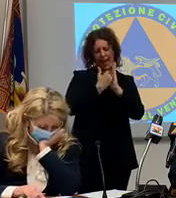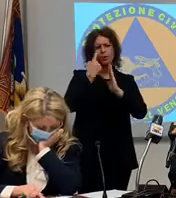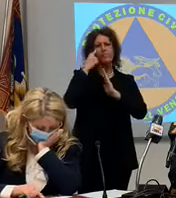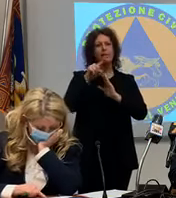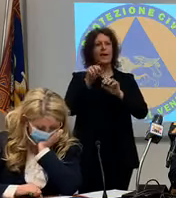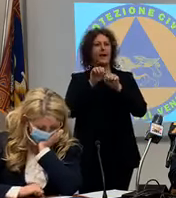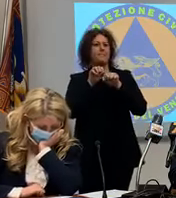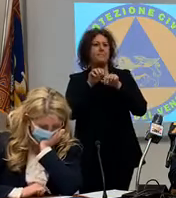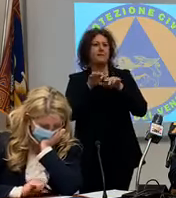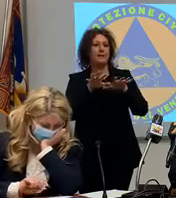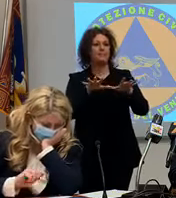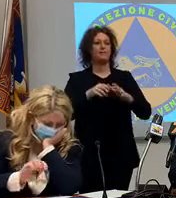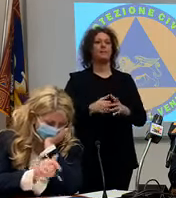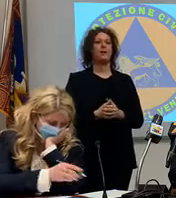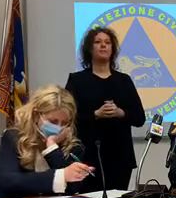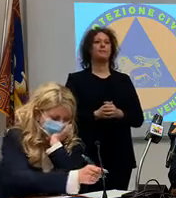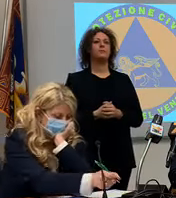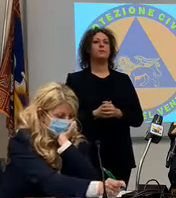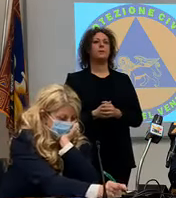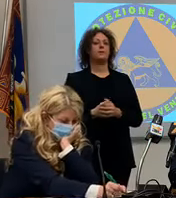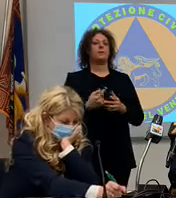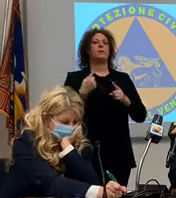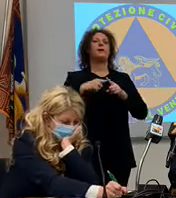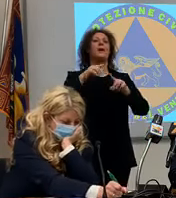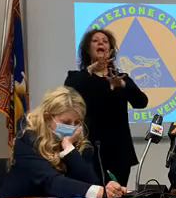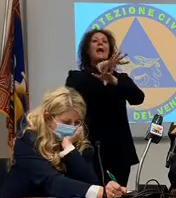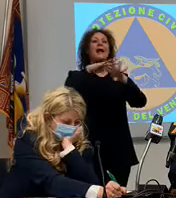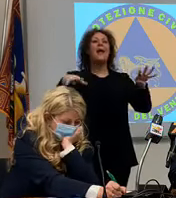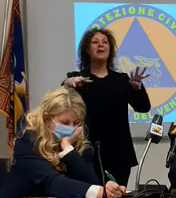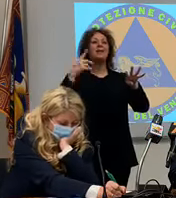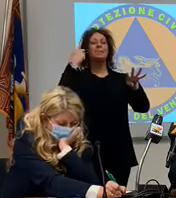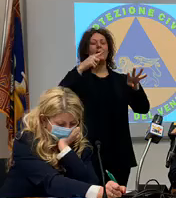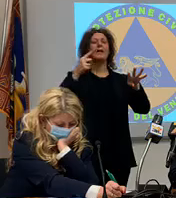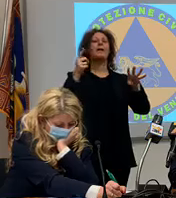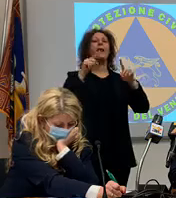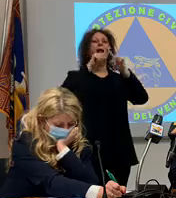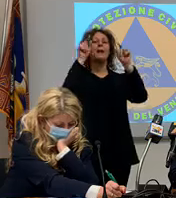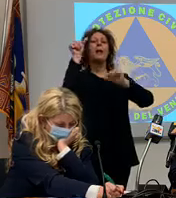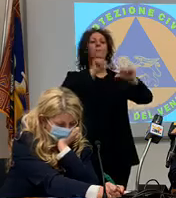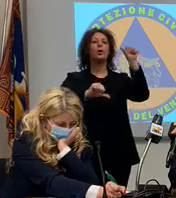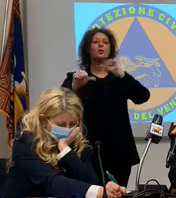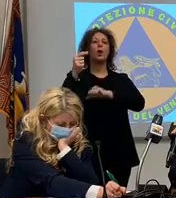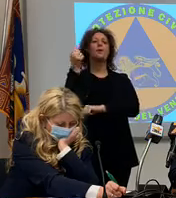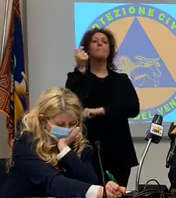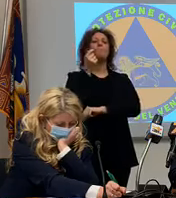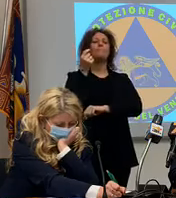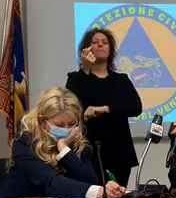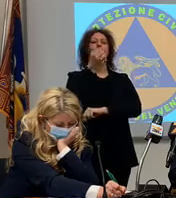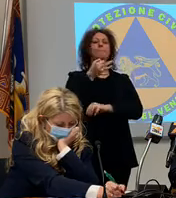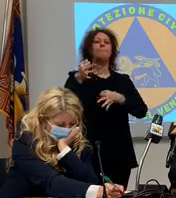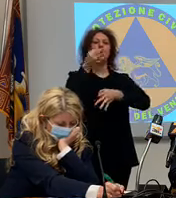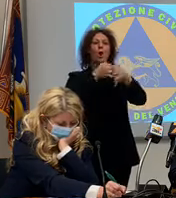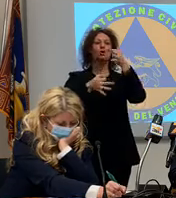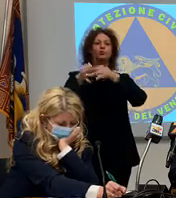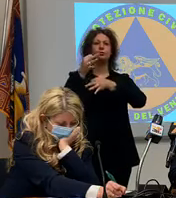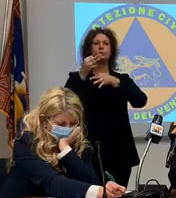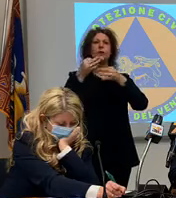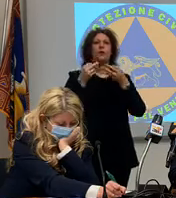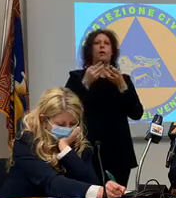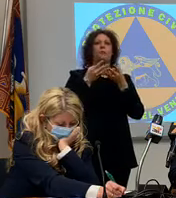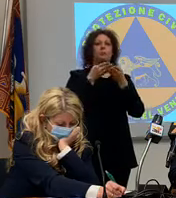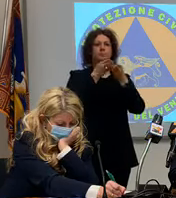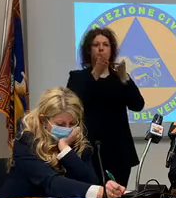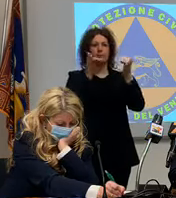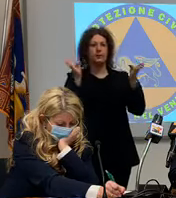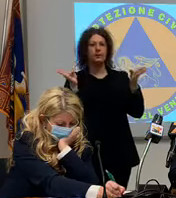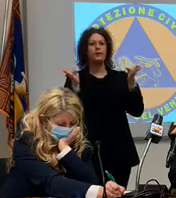abbiamo rinforzato tutta la rete delle 14 microbiologie vedete che comunque nonostante i grandi numeri Noi viaggiamo